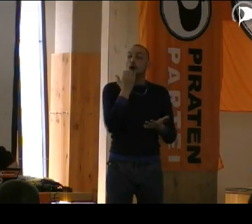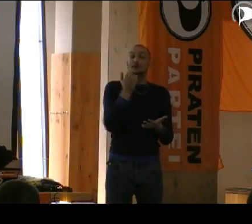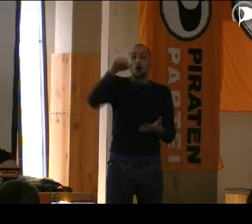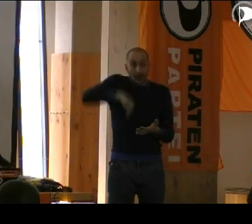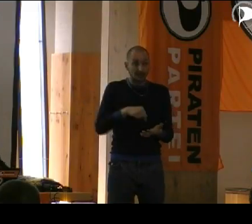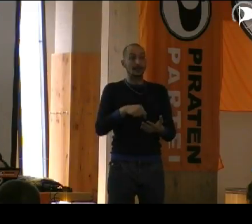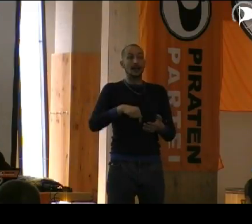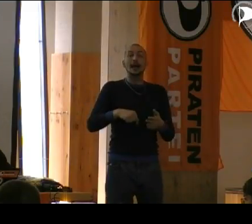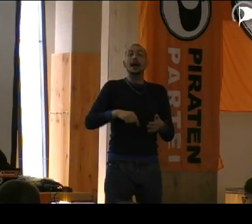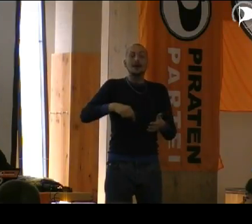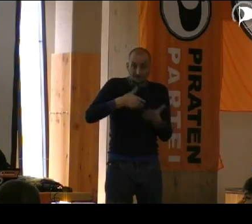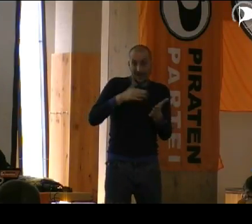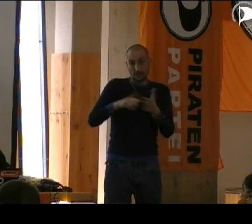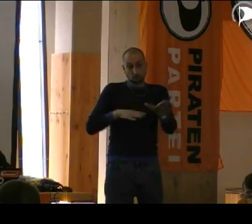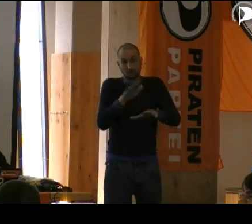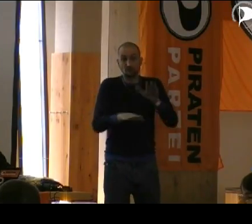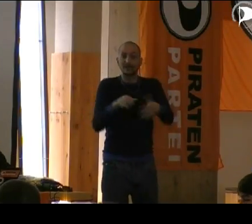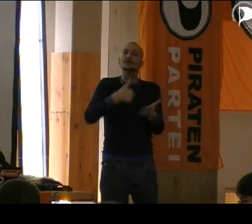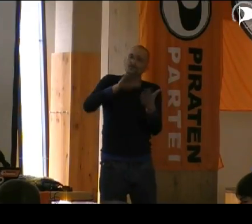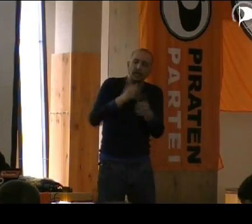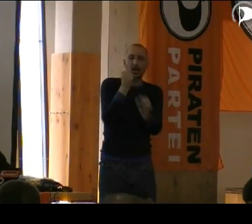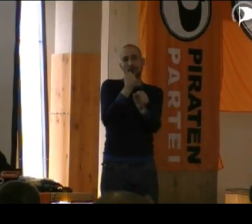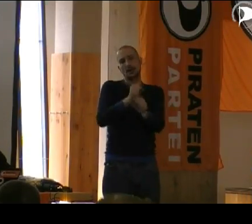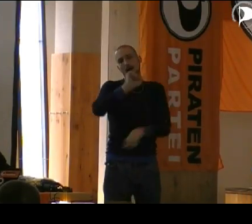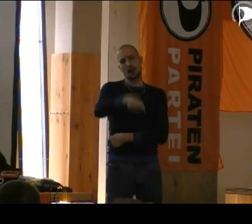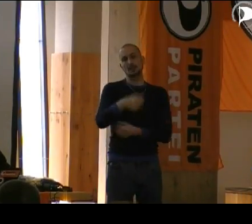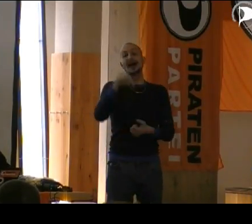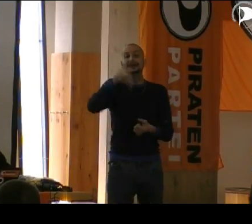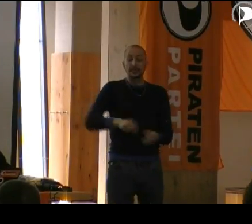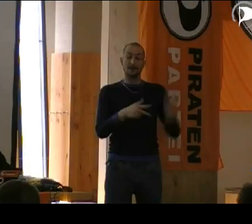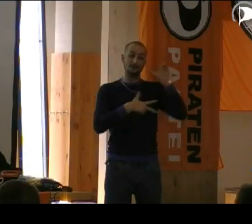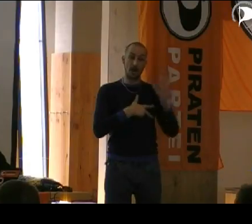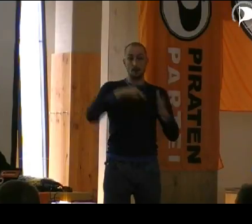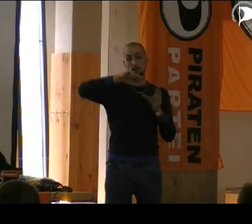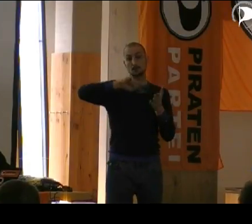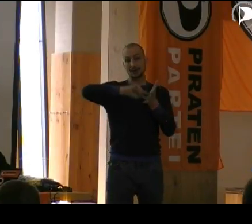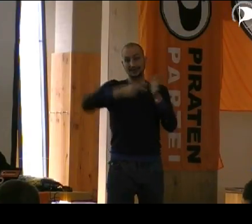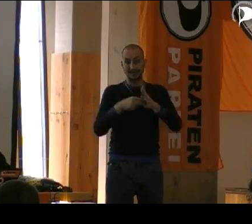schritte setze mit wenn wir weiter arbeiten können in diese richtung sondern verwenden von ehrlichen politik